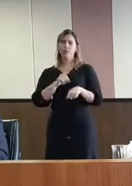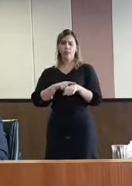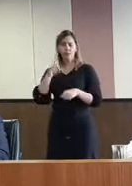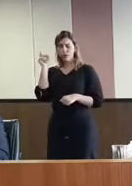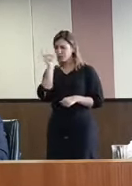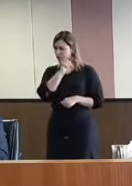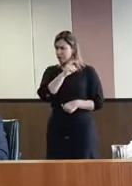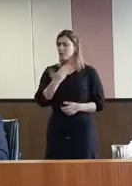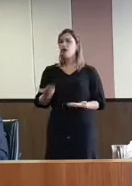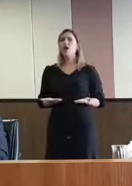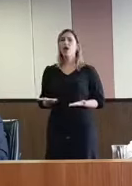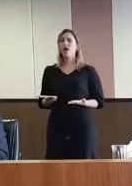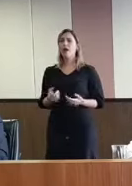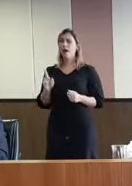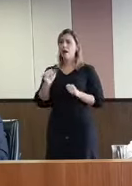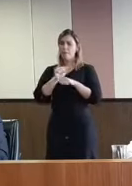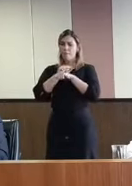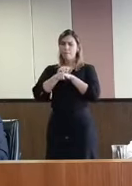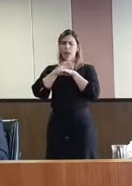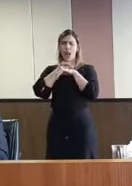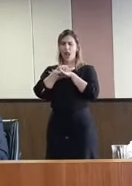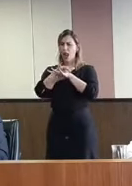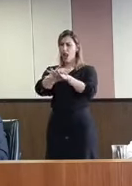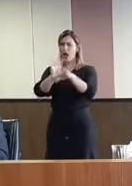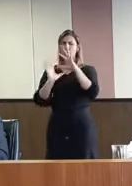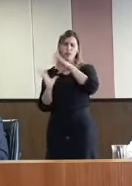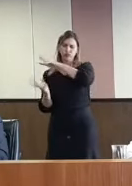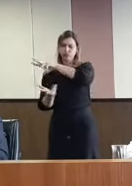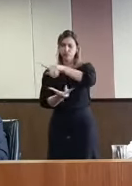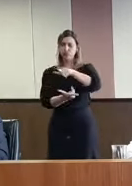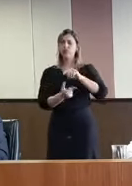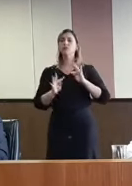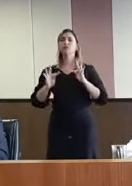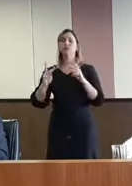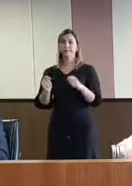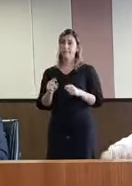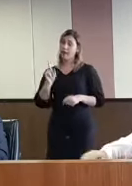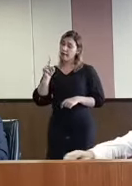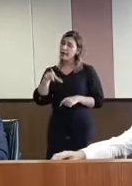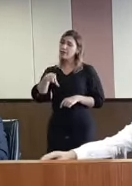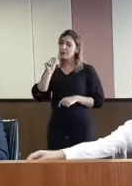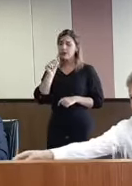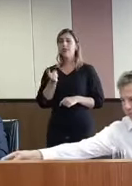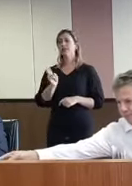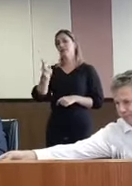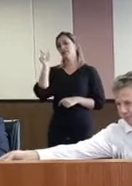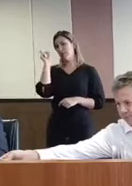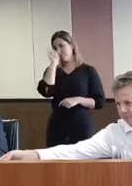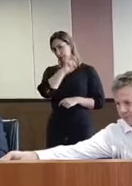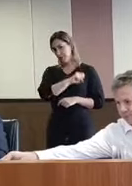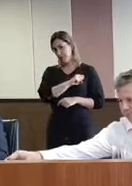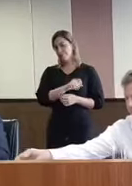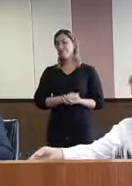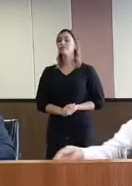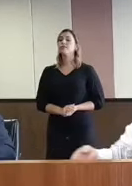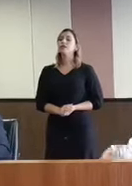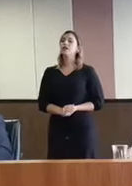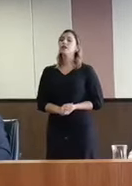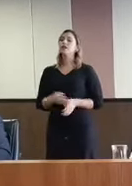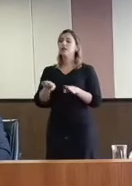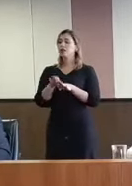difícil, é uma pandemia mundial e decisões são todas difíceis. Os gestores acabam tendo que tomar decisões